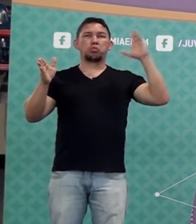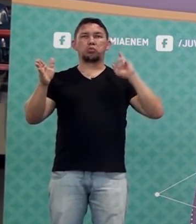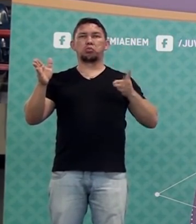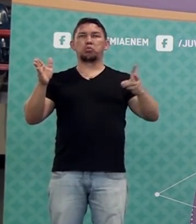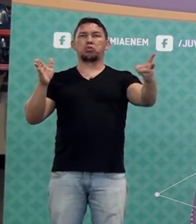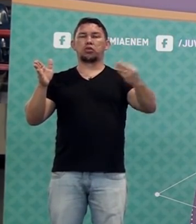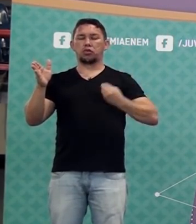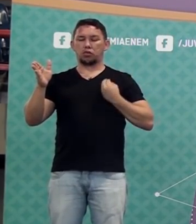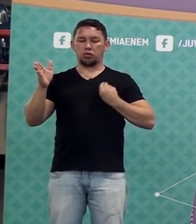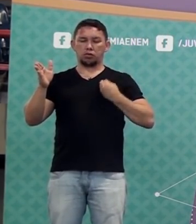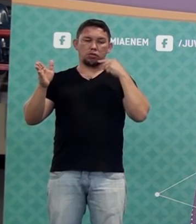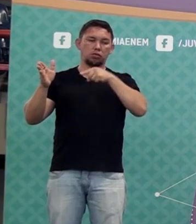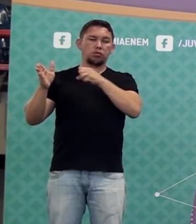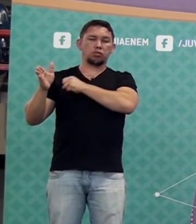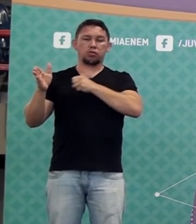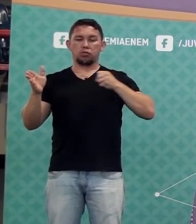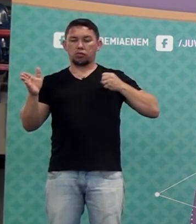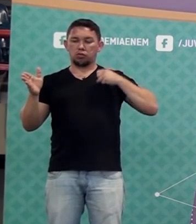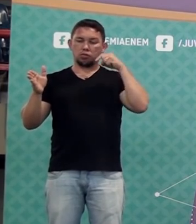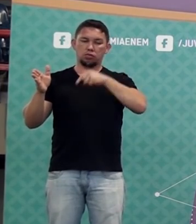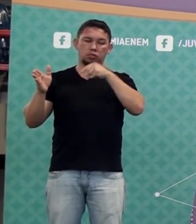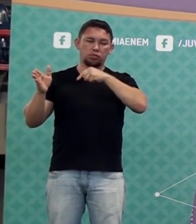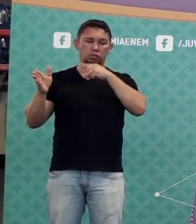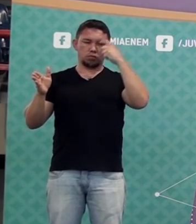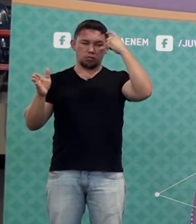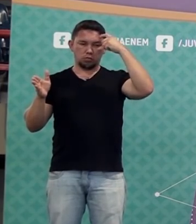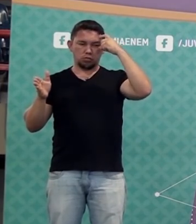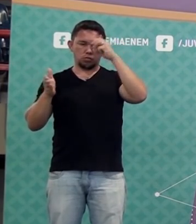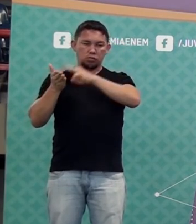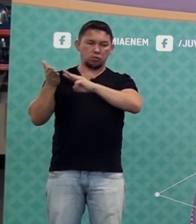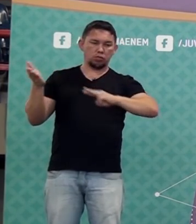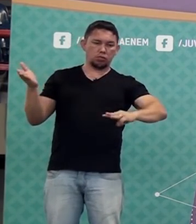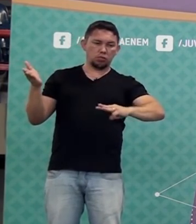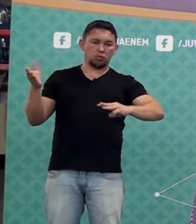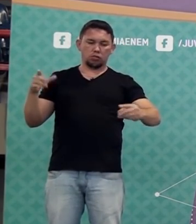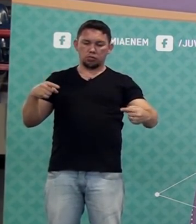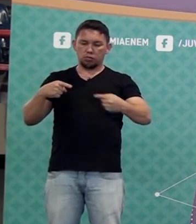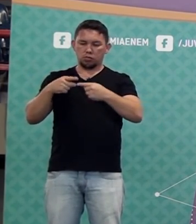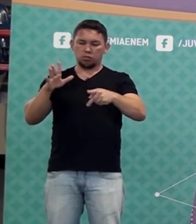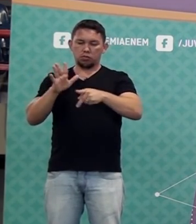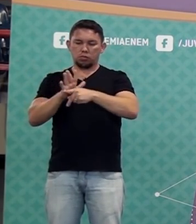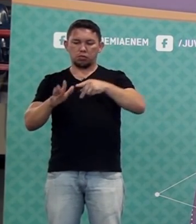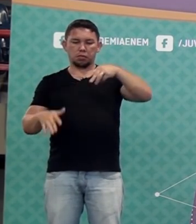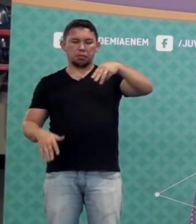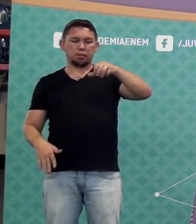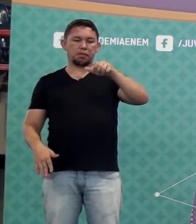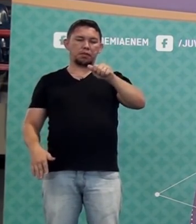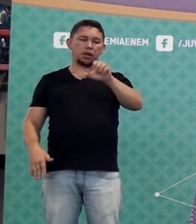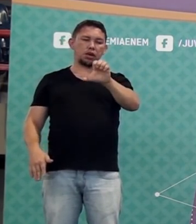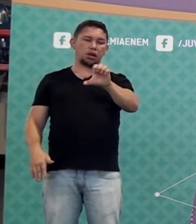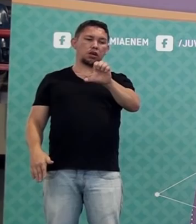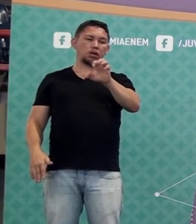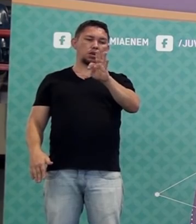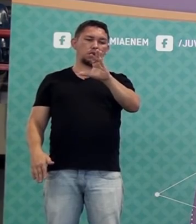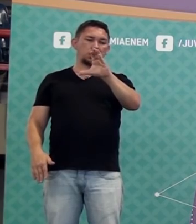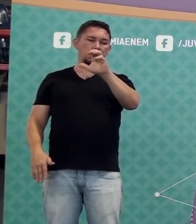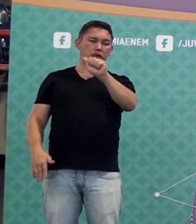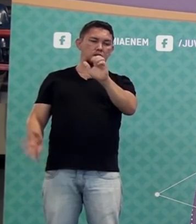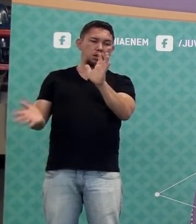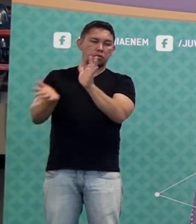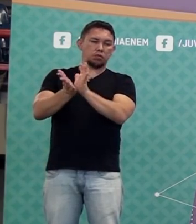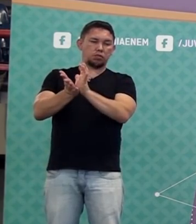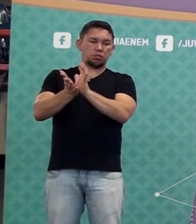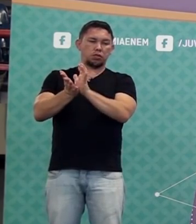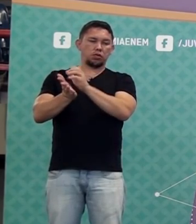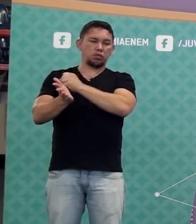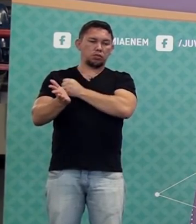O Sócrates desenvolveu um método de compreensão da realidade chamado de maiêutica. Era a maiêutica socratiana.